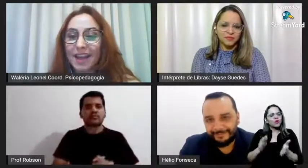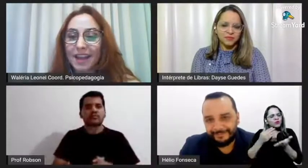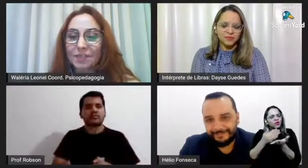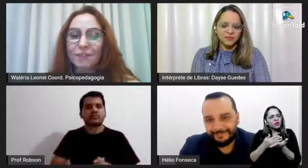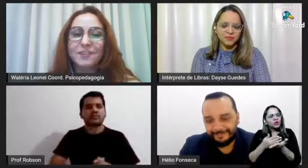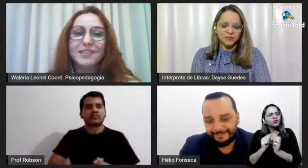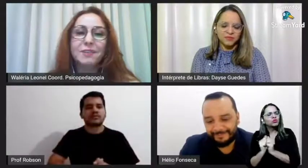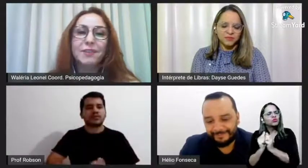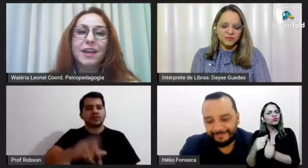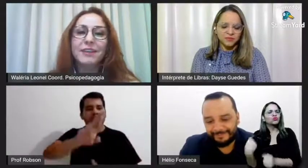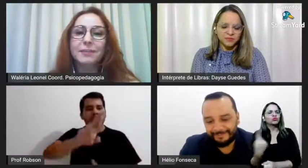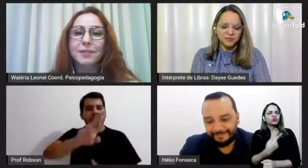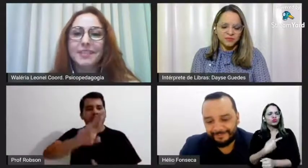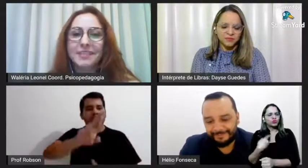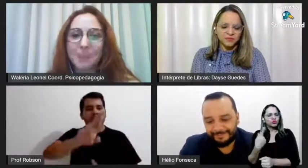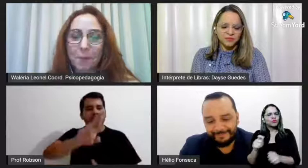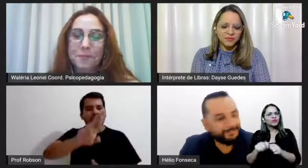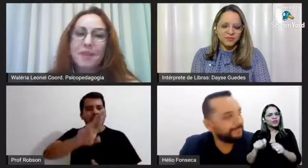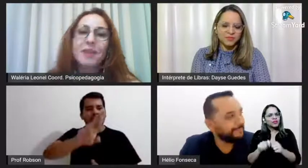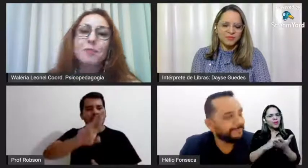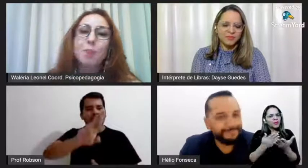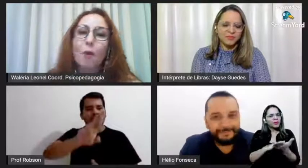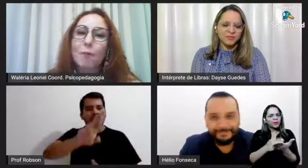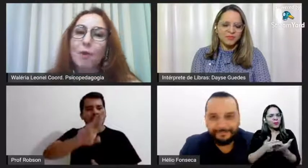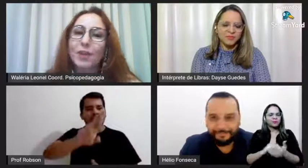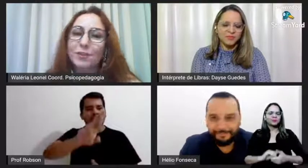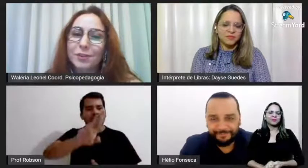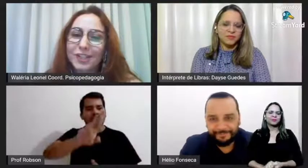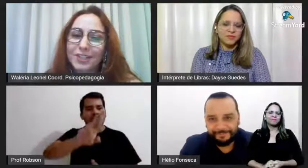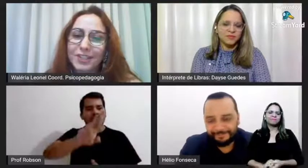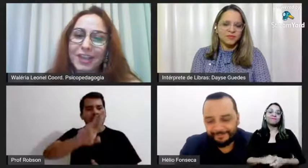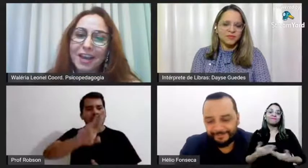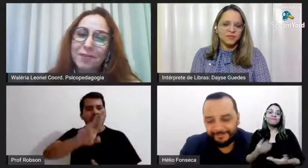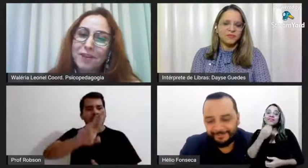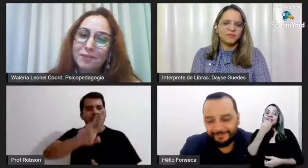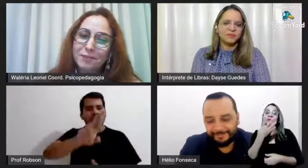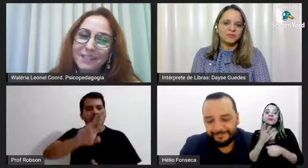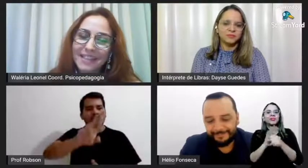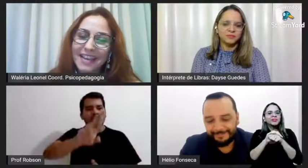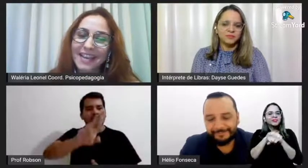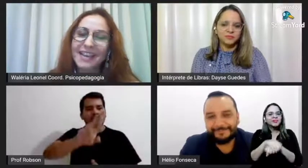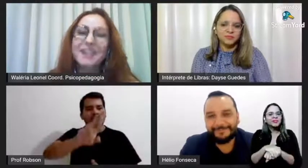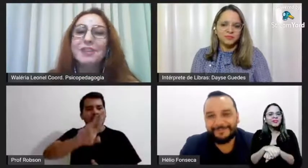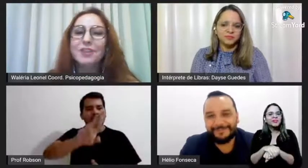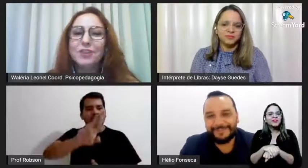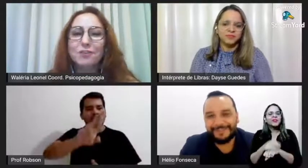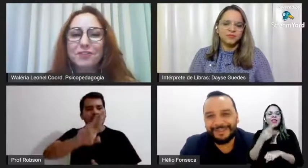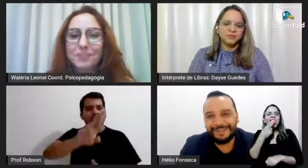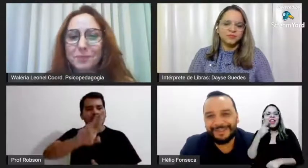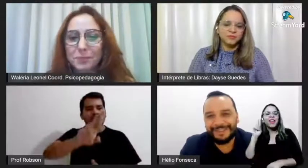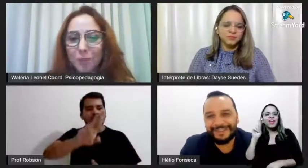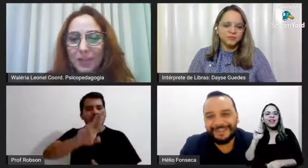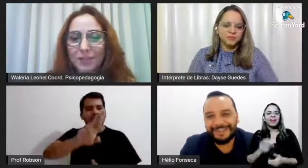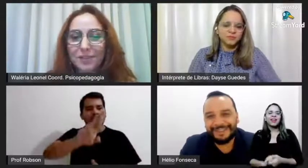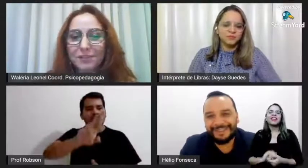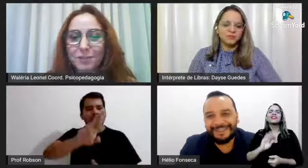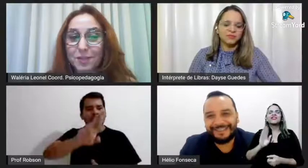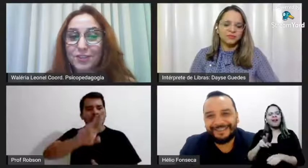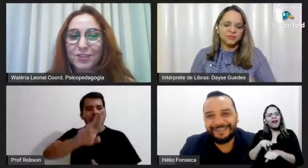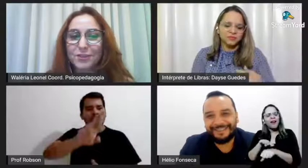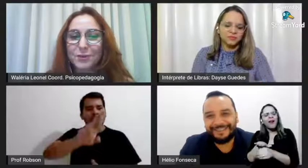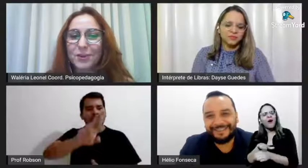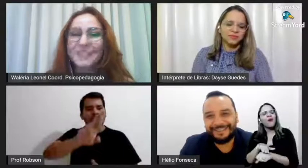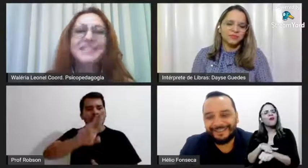a live fazendo a interpretação. Bom, boa noite ao Hélio Fonseca. Nós já conversamos um pouquinho ali